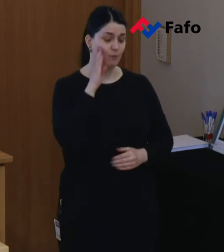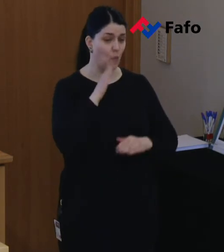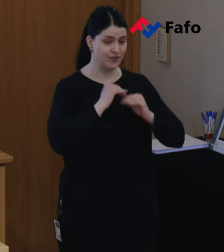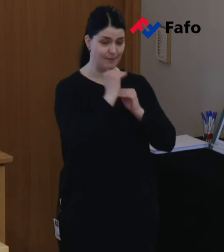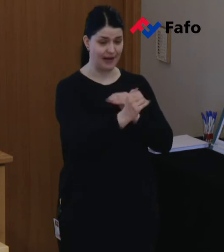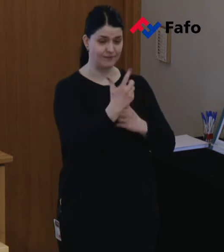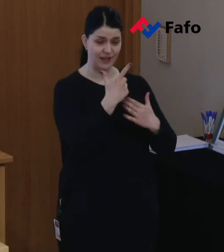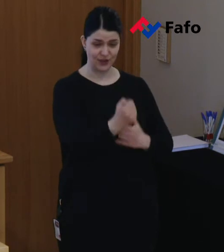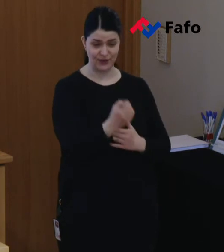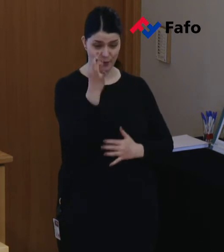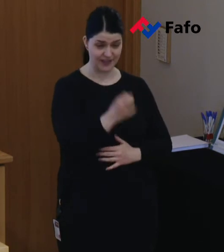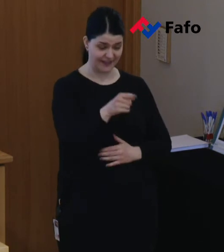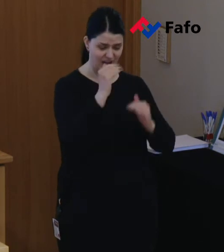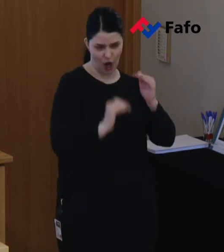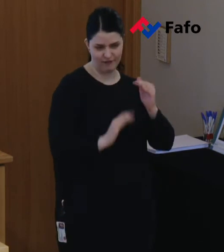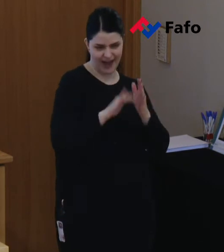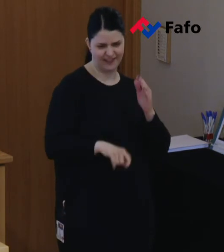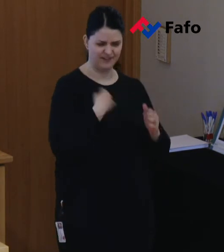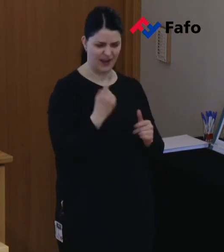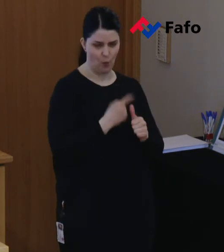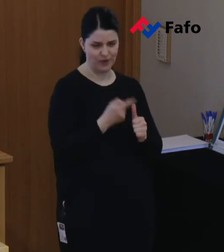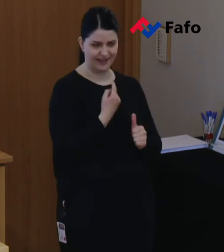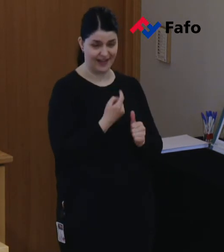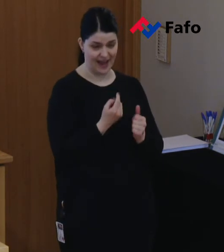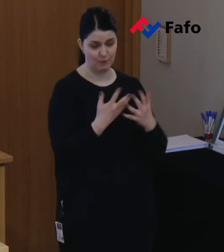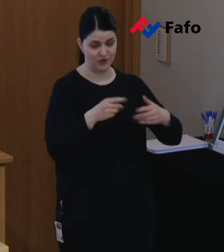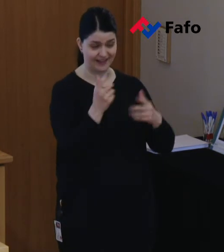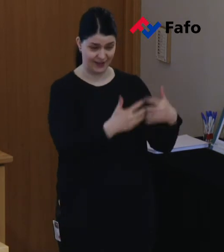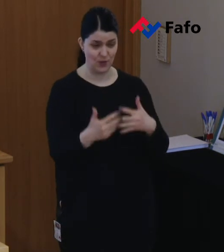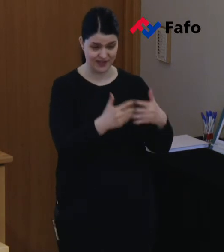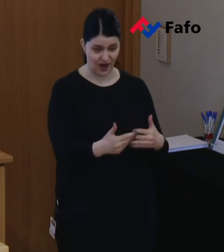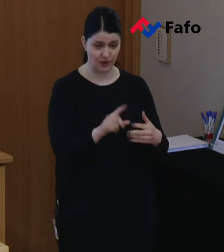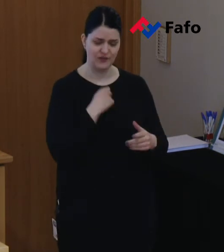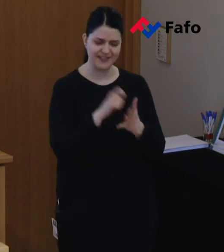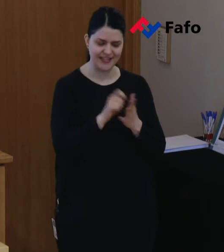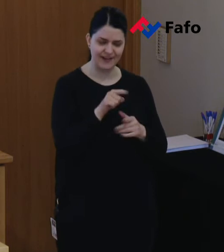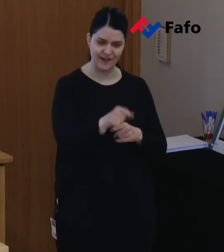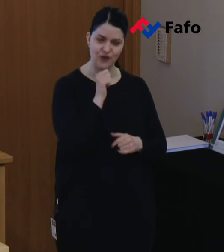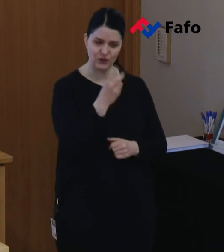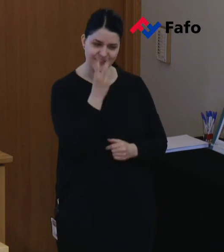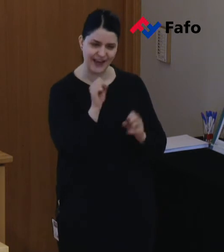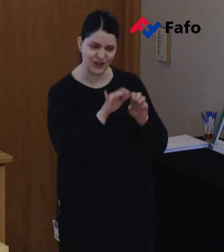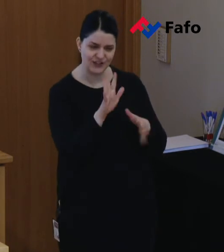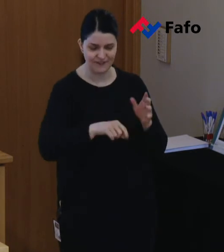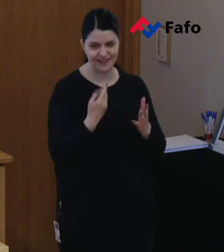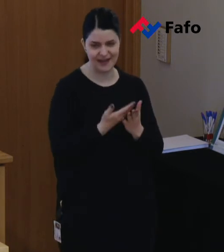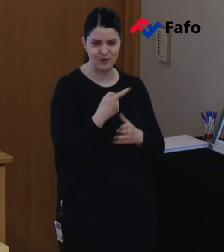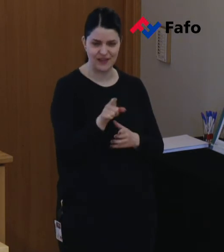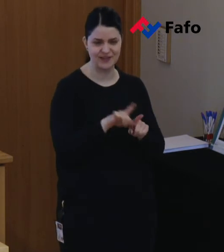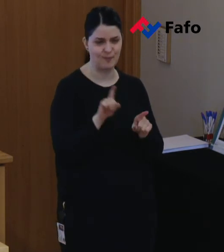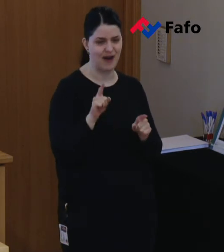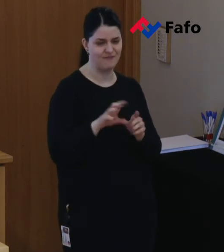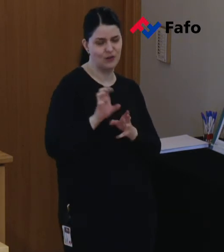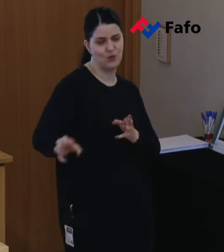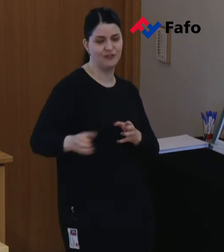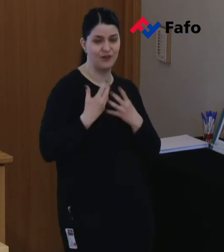Bostabilitet på 70%, det lavere enn i de opprinnelige prosjektene i USA. Vi skriver det at det må man se i lys av at dette er tilbud til de som har falt utenfor det